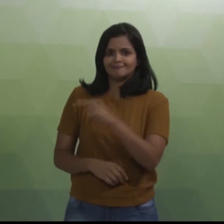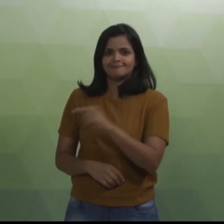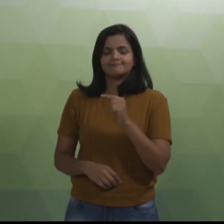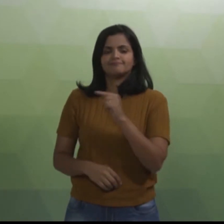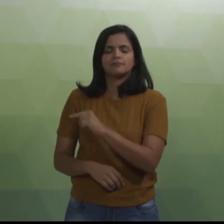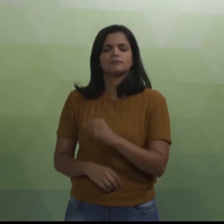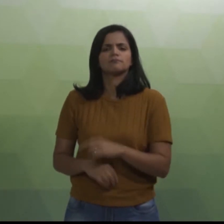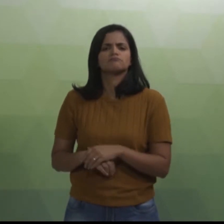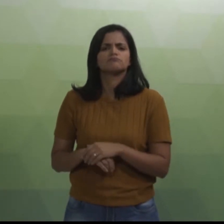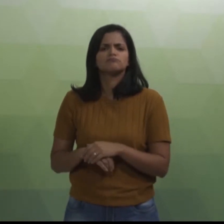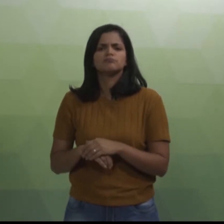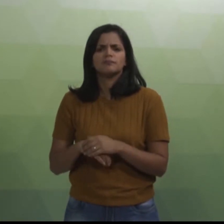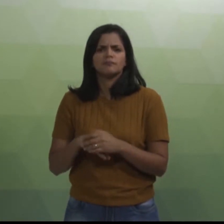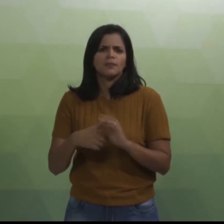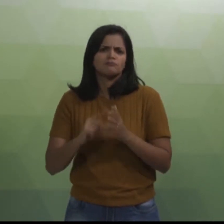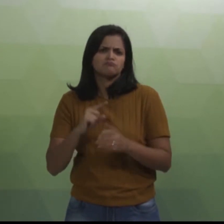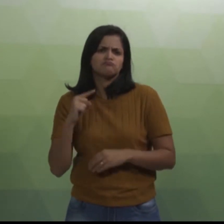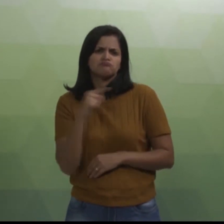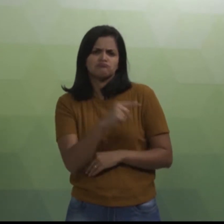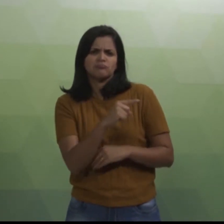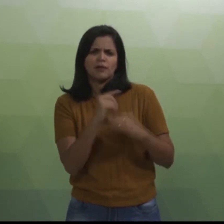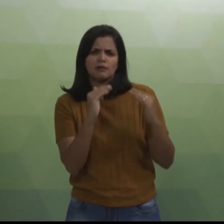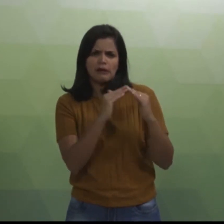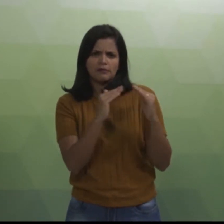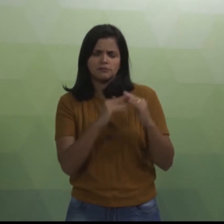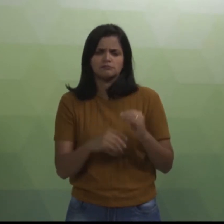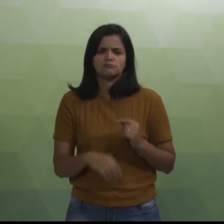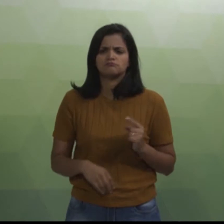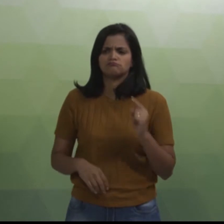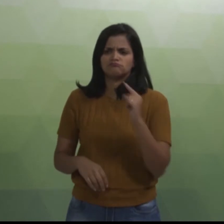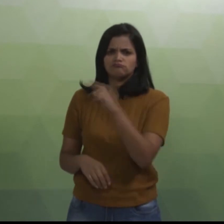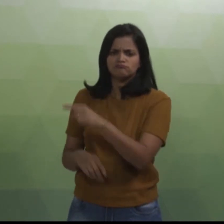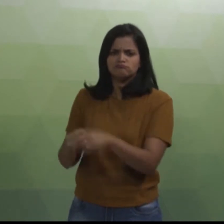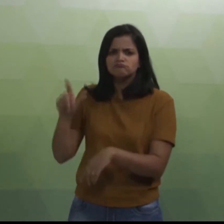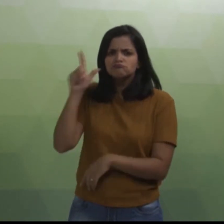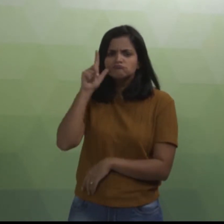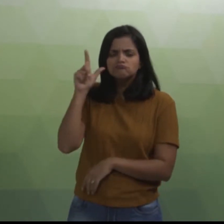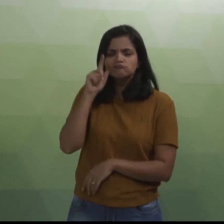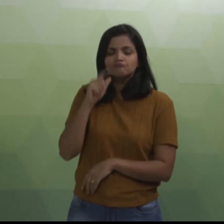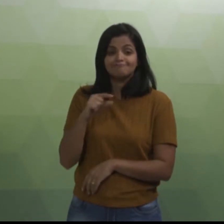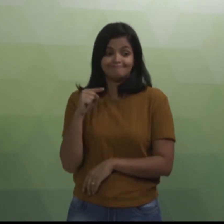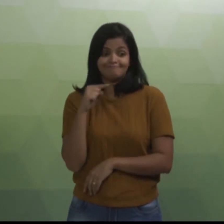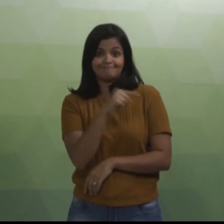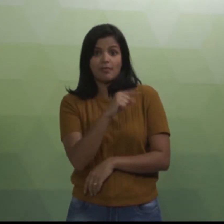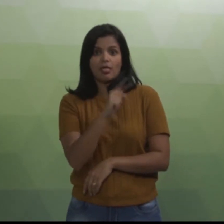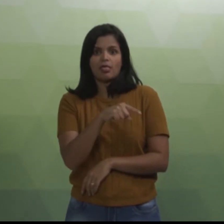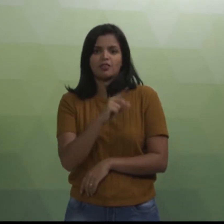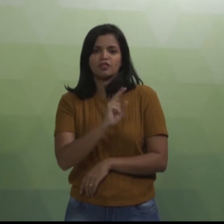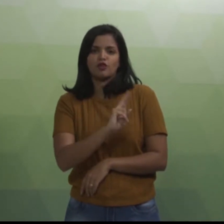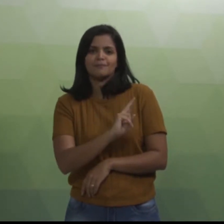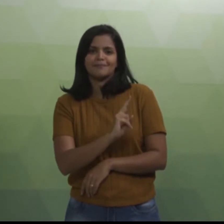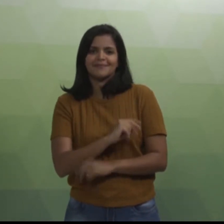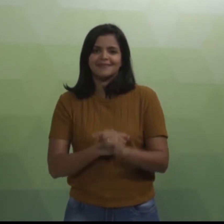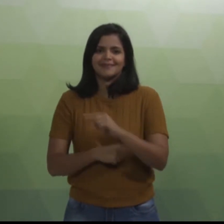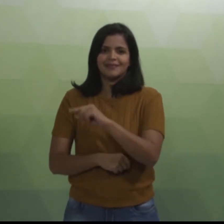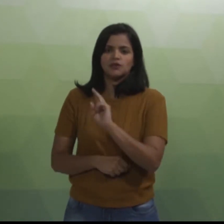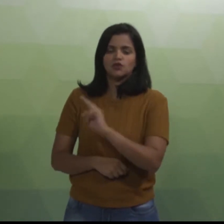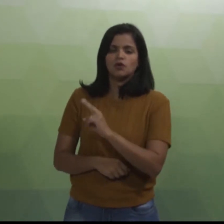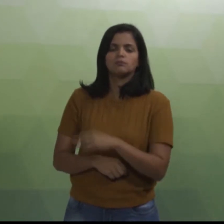referente, temos ali a casa e ali o amigo. Percebam o uso do